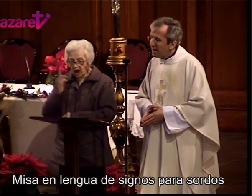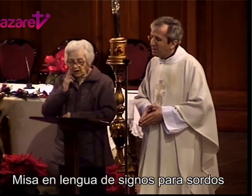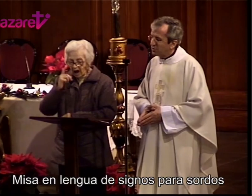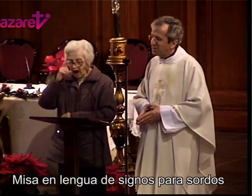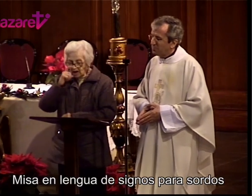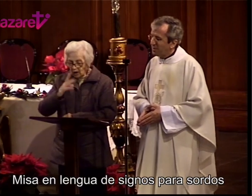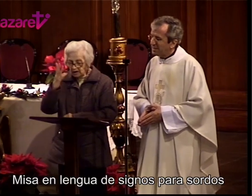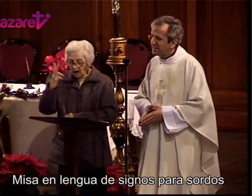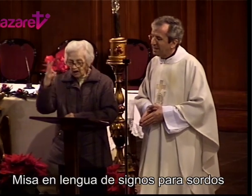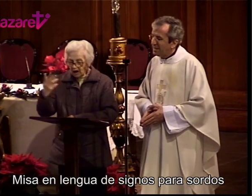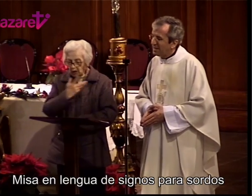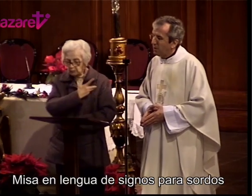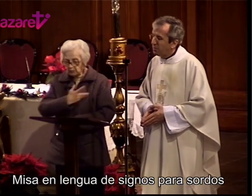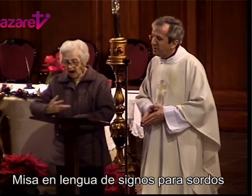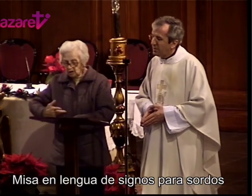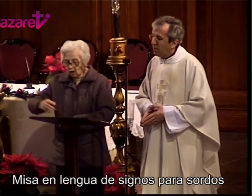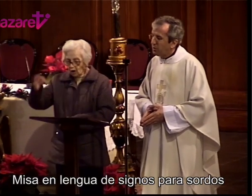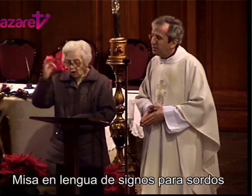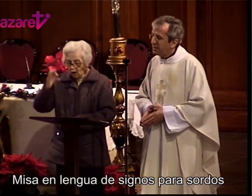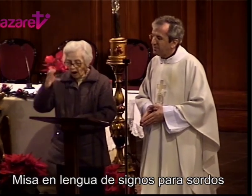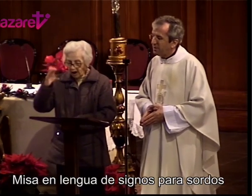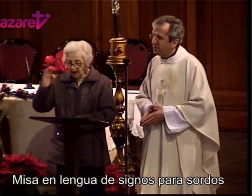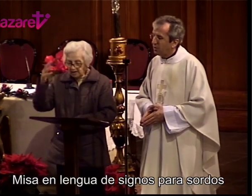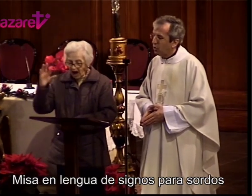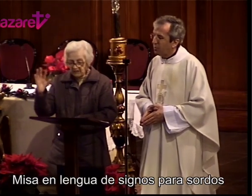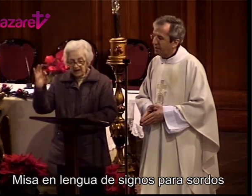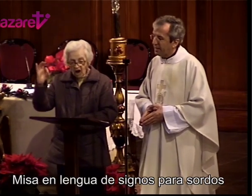años después de la unción de David como rey.